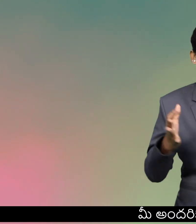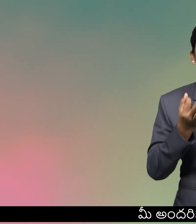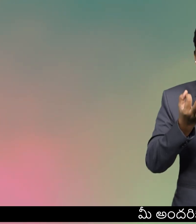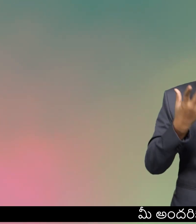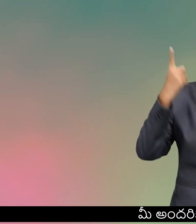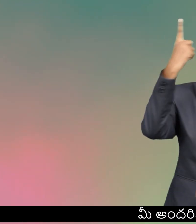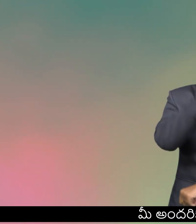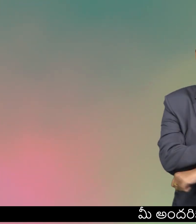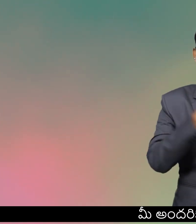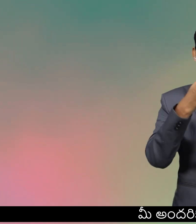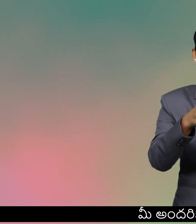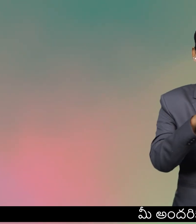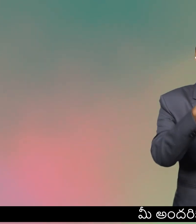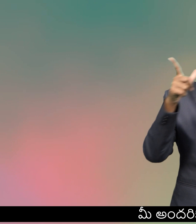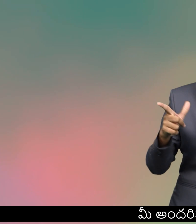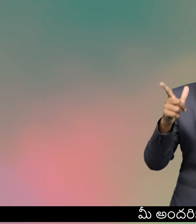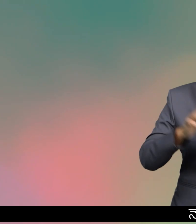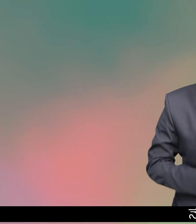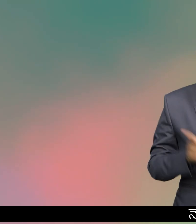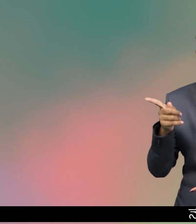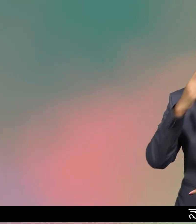అందరికీ చాలా మంచి రోజు.